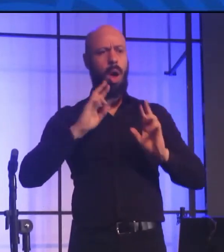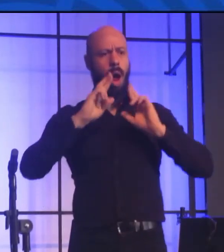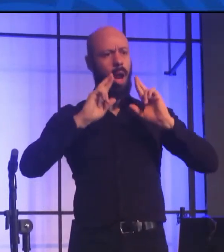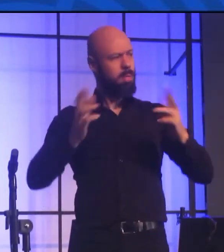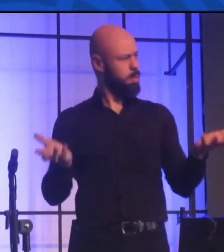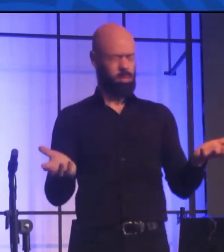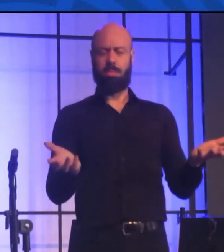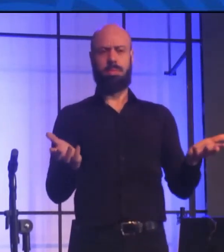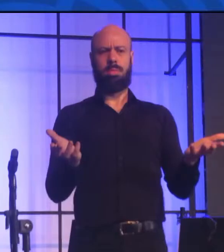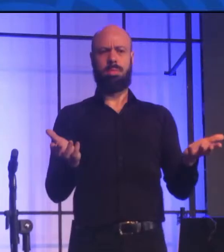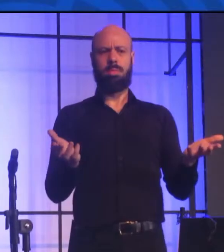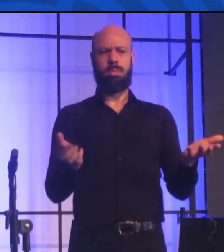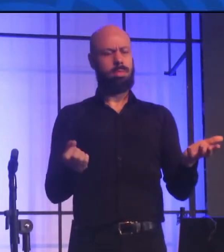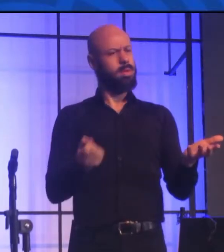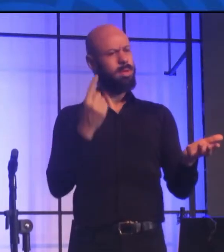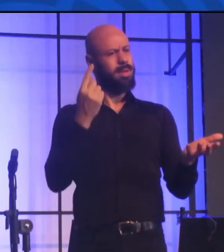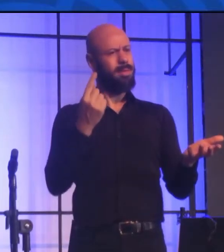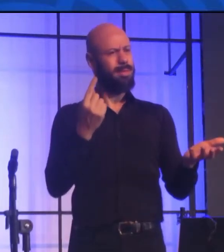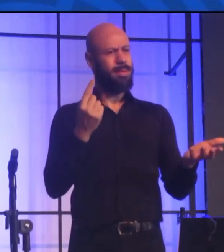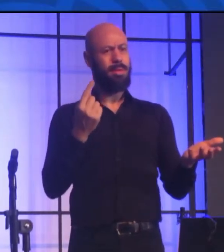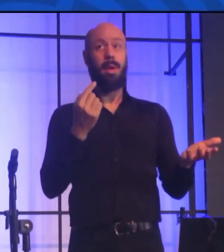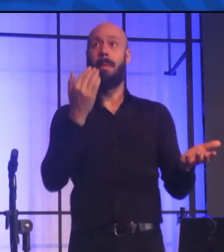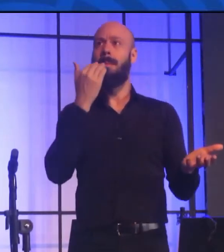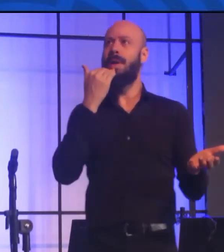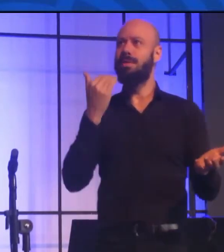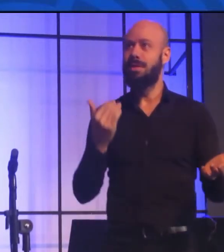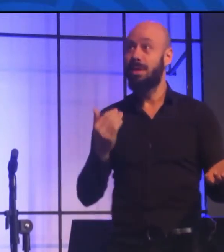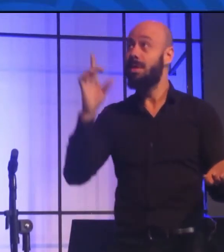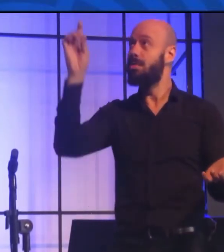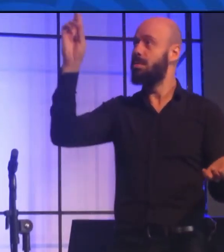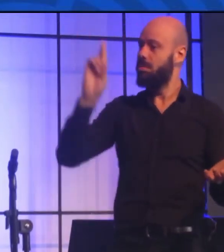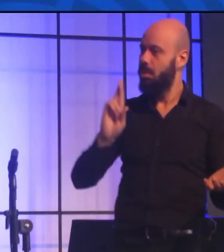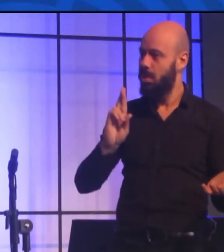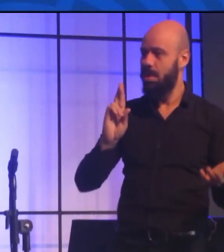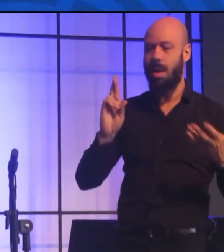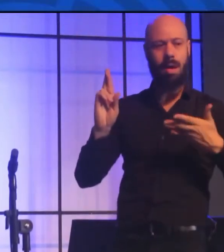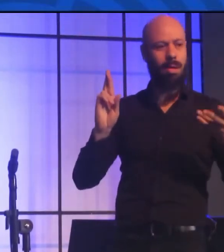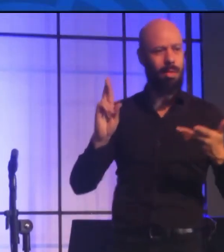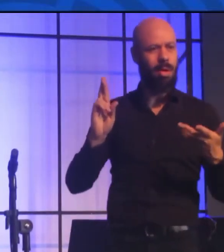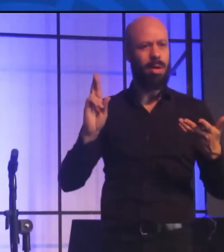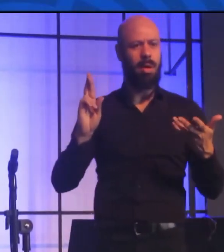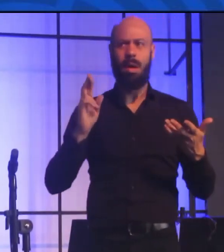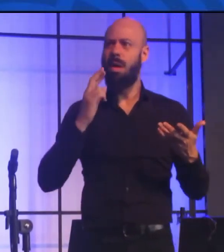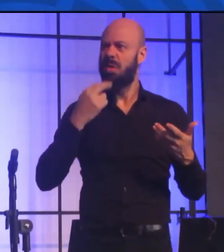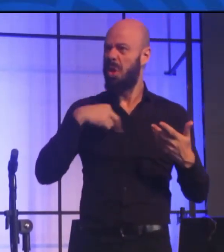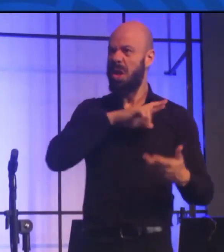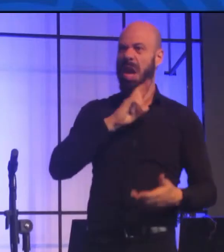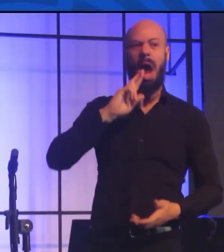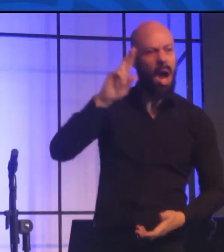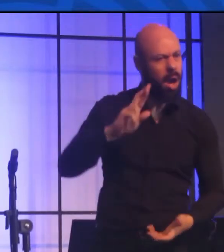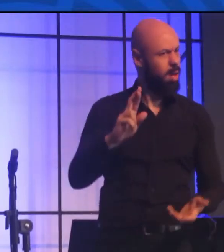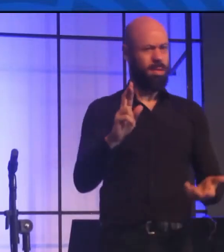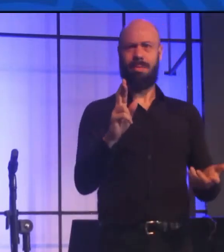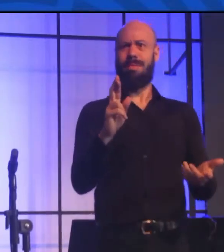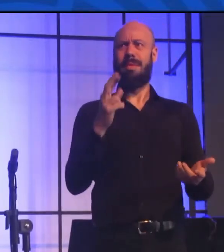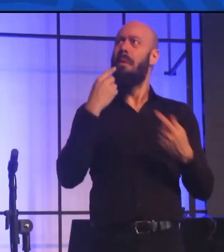Às vezes nós não percebemos que o nosso problema hoje, como Igreja Batista Filadélfia, é resultado da bênção de